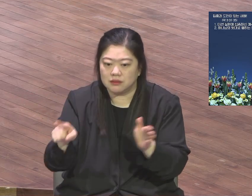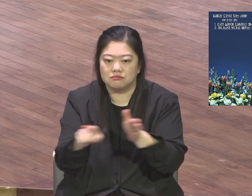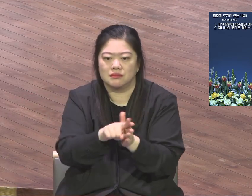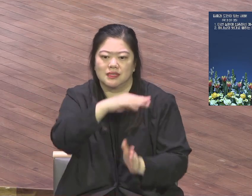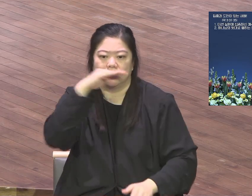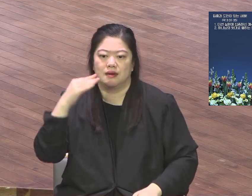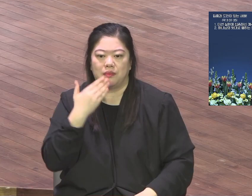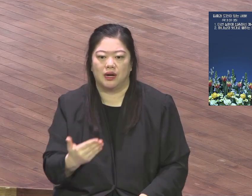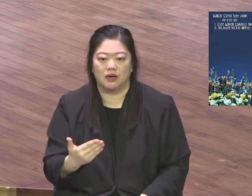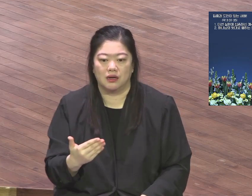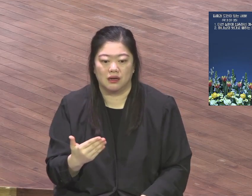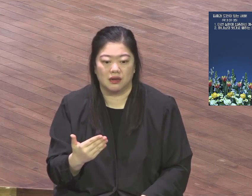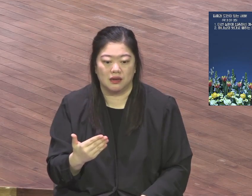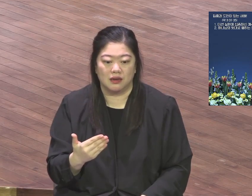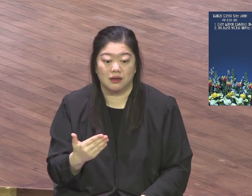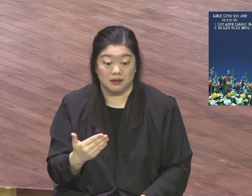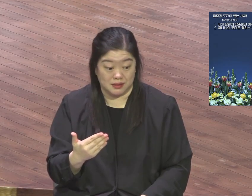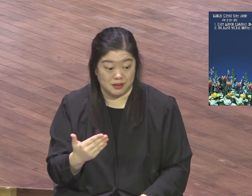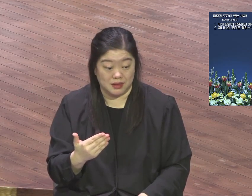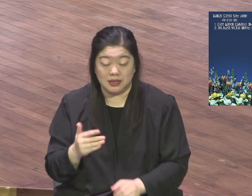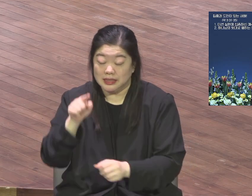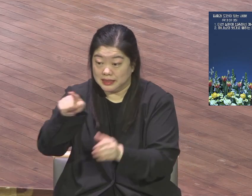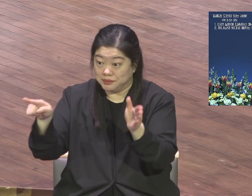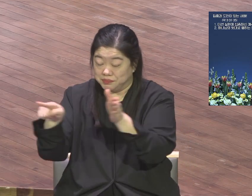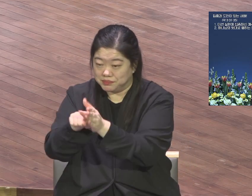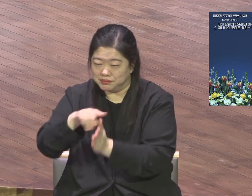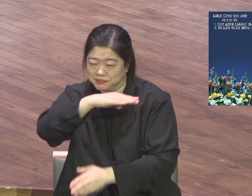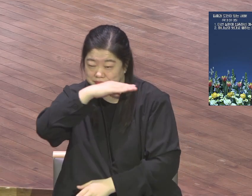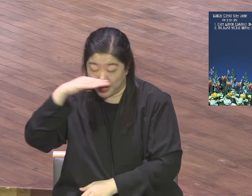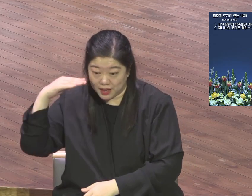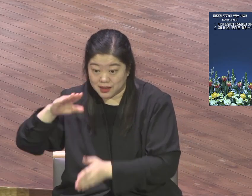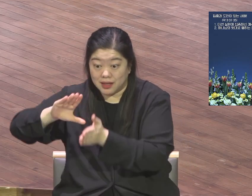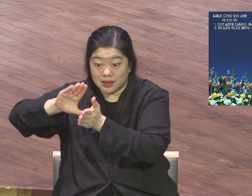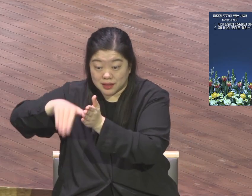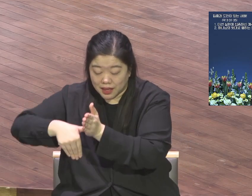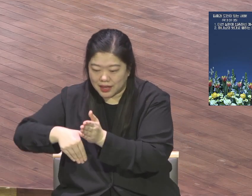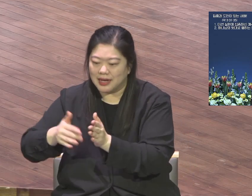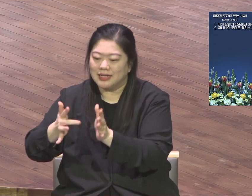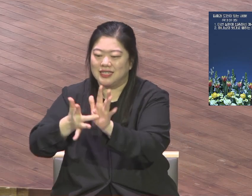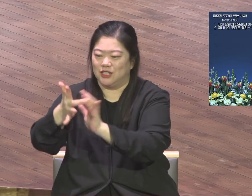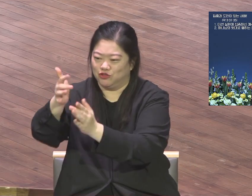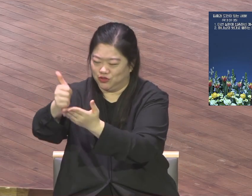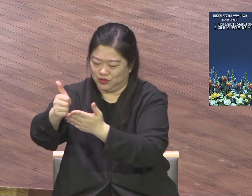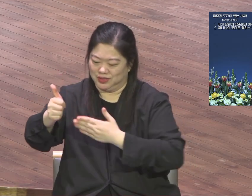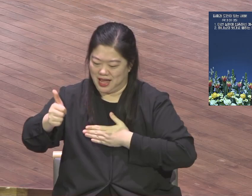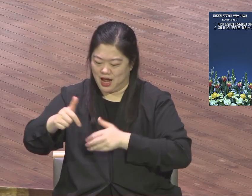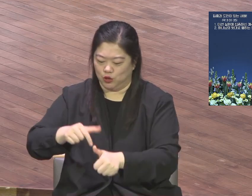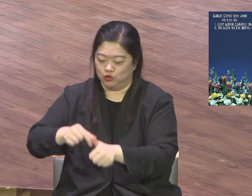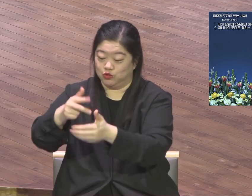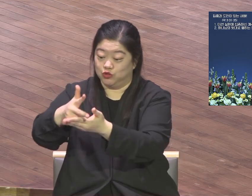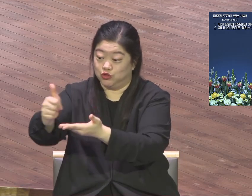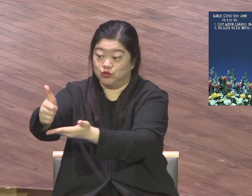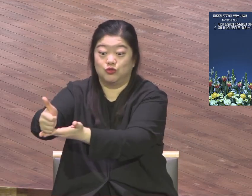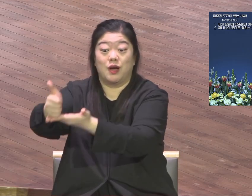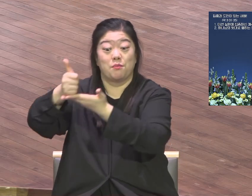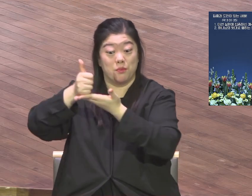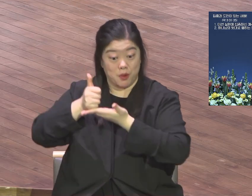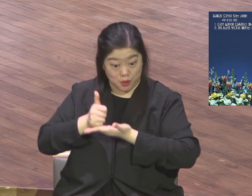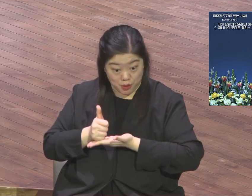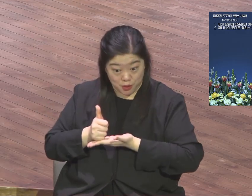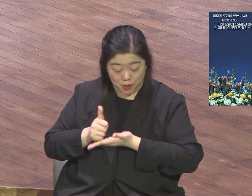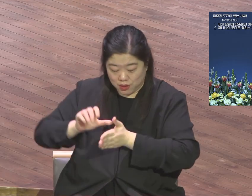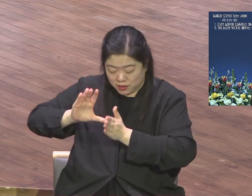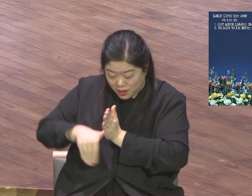믿으면 하나님 내게 뭘 주느냐? 예수를 나의 구주로 나의 주인으로 영접하면 하나님이 뭘 주느냐? 새